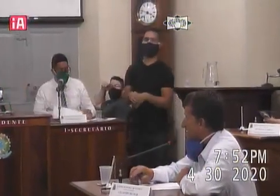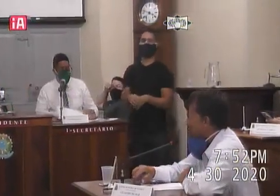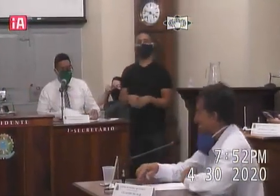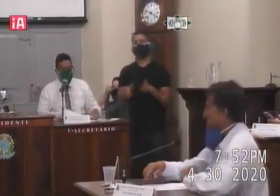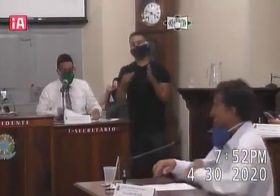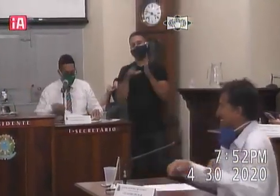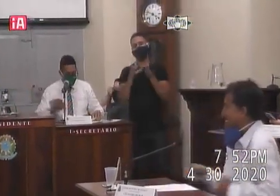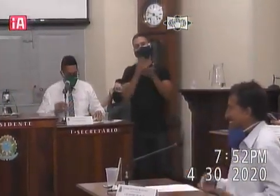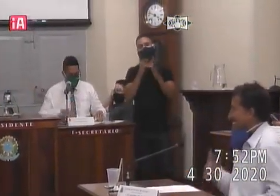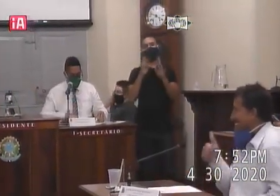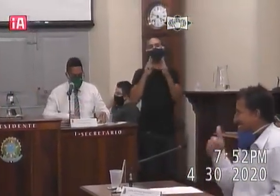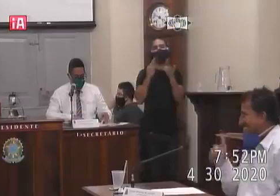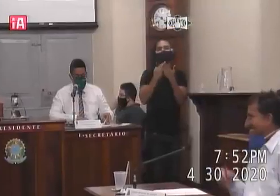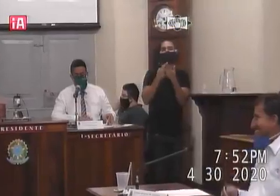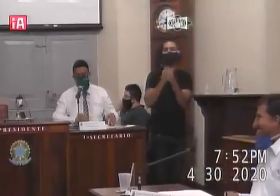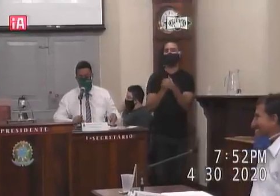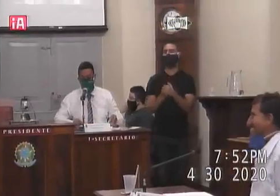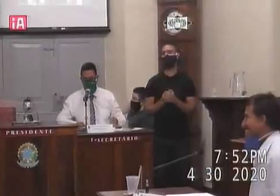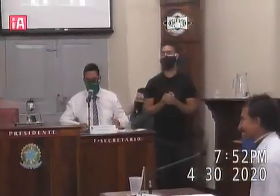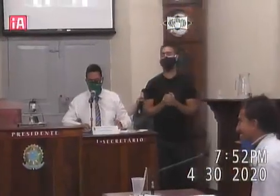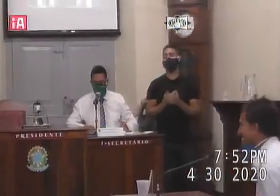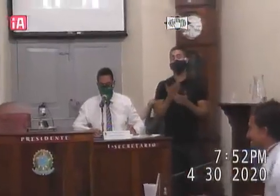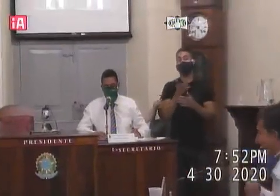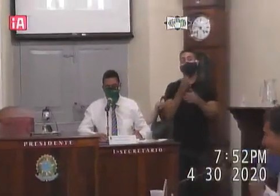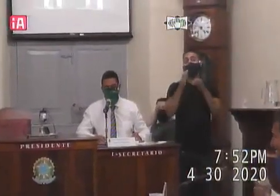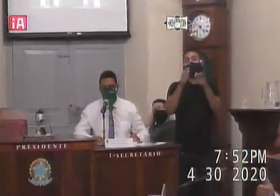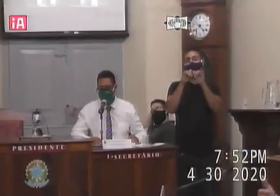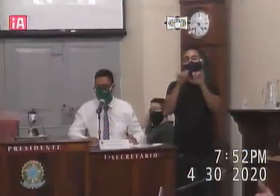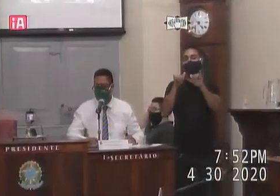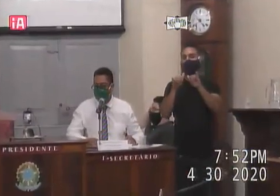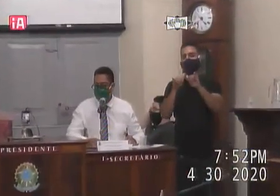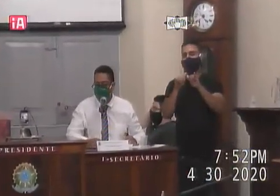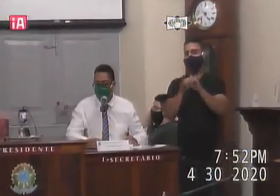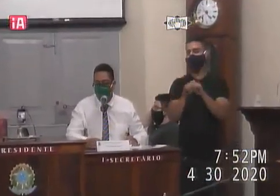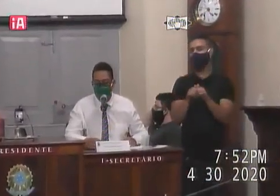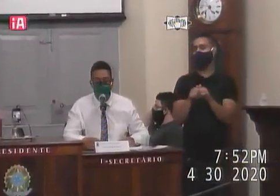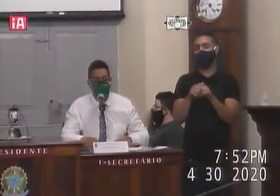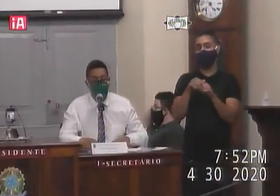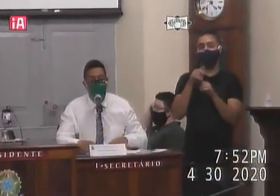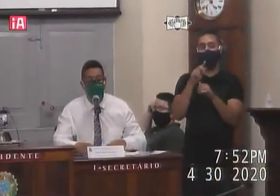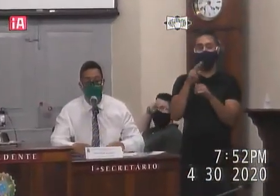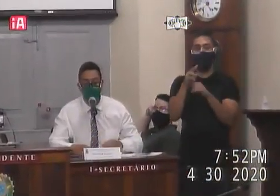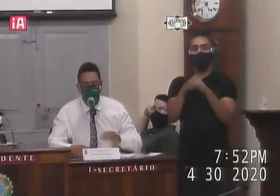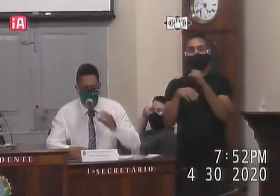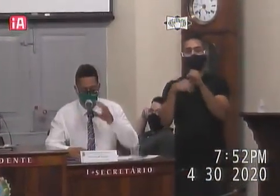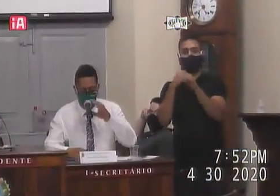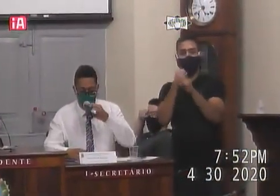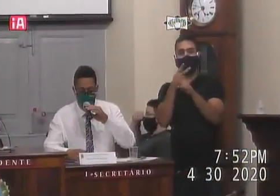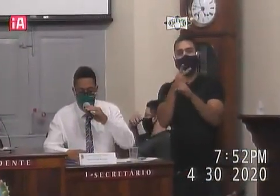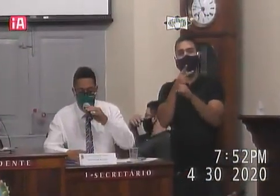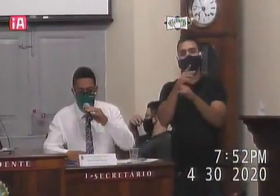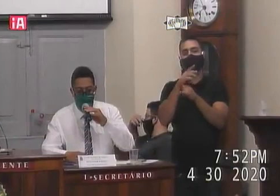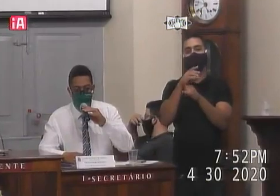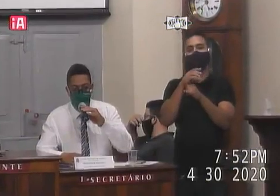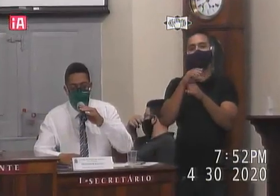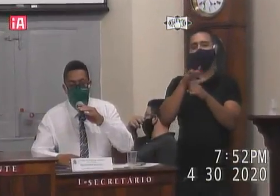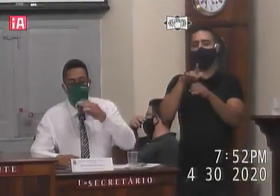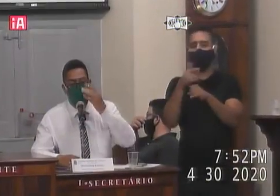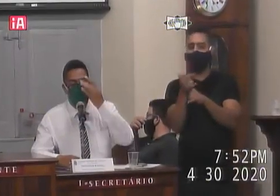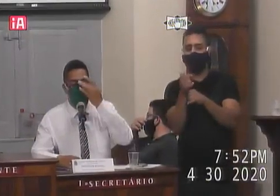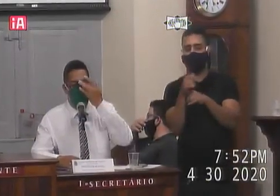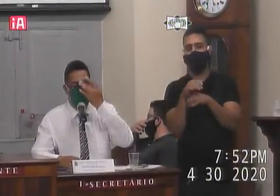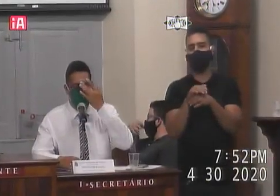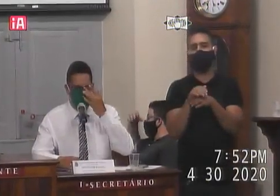gente encerrar, eu quero deixar um recado. Eu vejo nossos internautas falando sobre comércio e